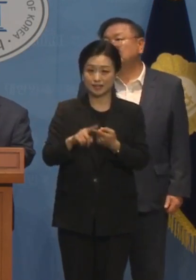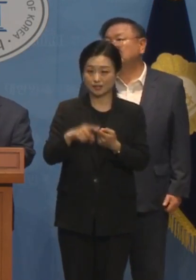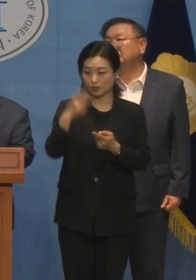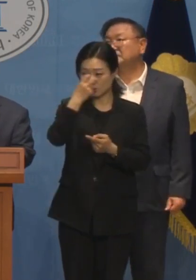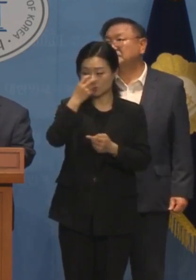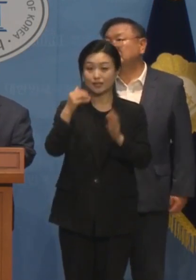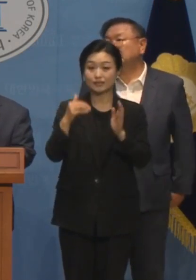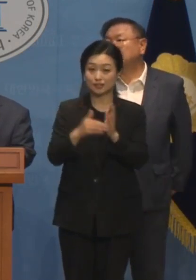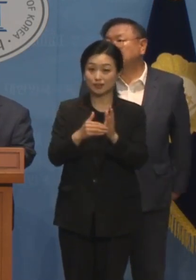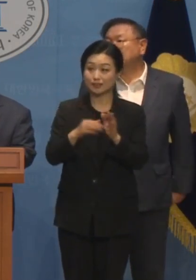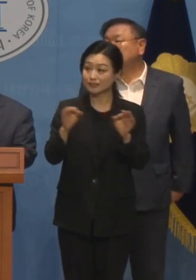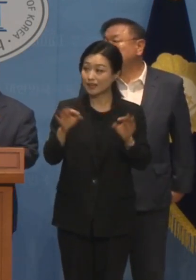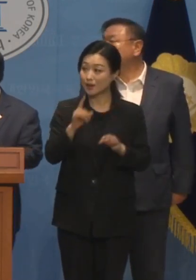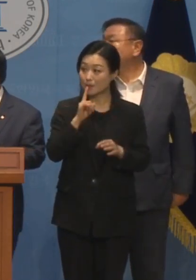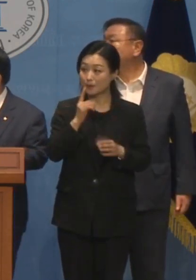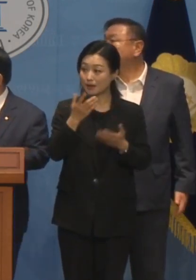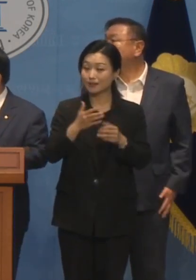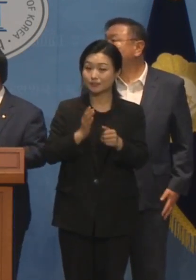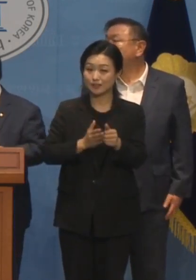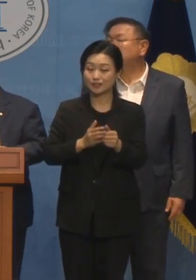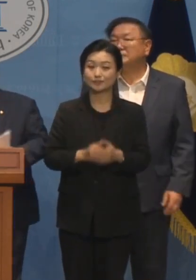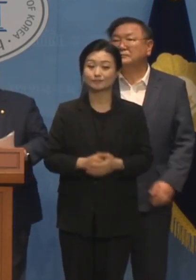조사를 했는데 잠깐 한 말씀 하시죠.